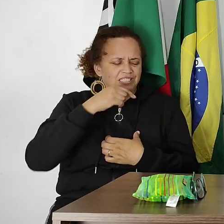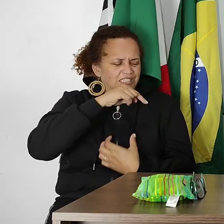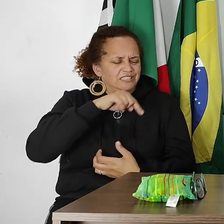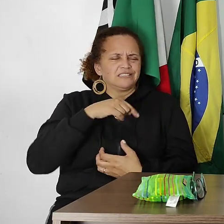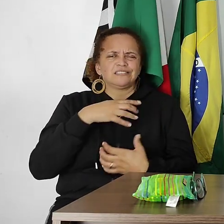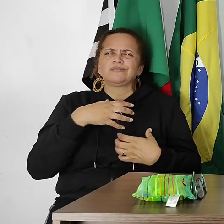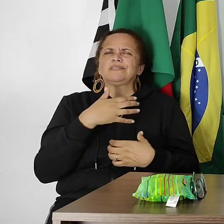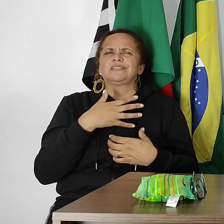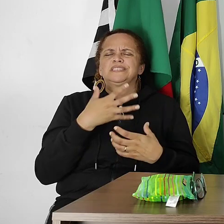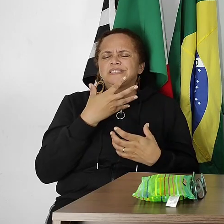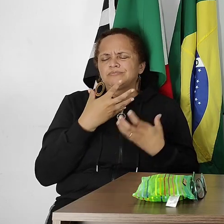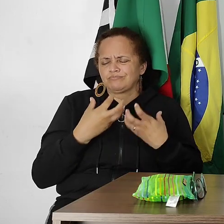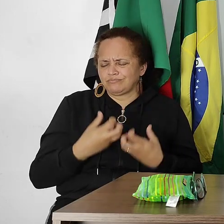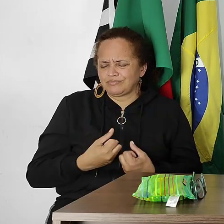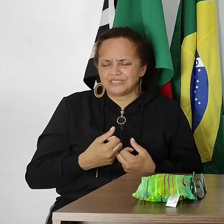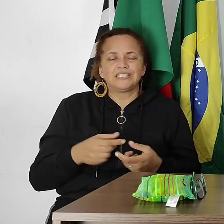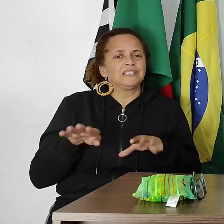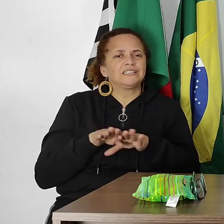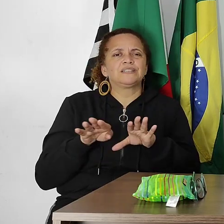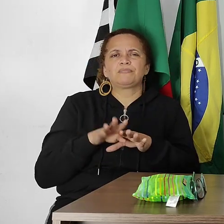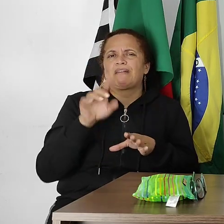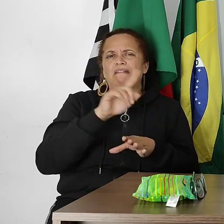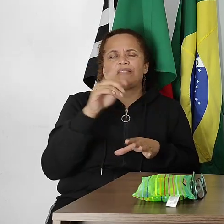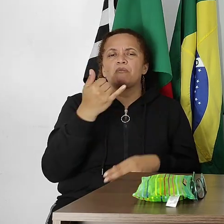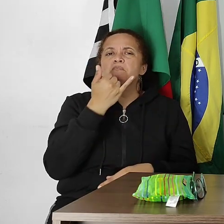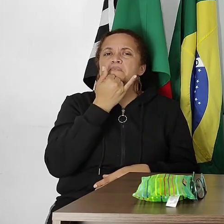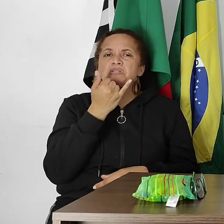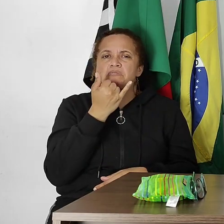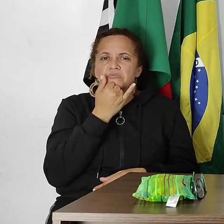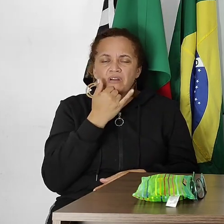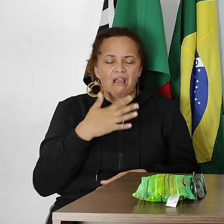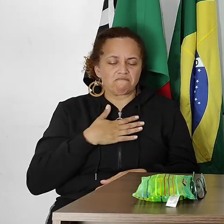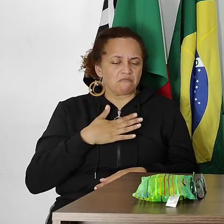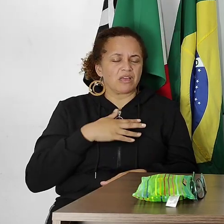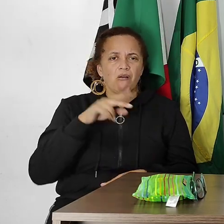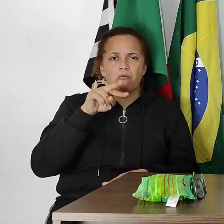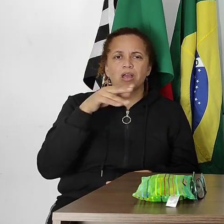meu irmão, né, achava que ele também fazia parte